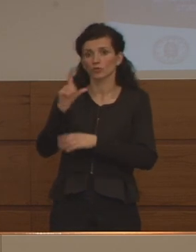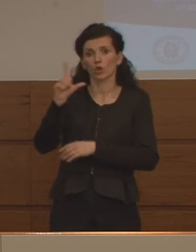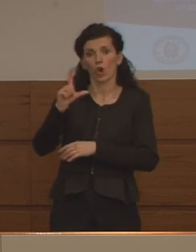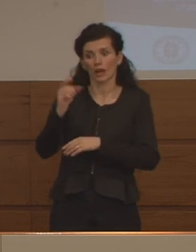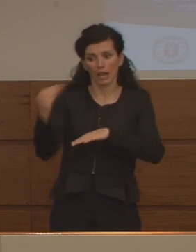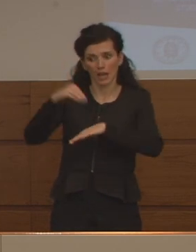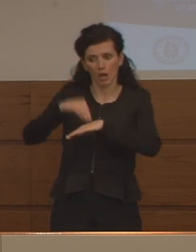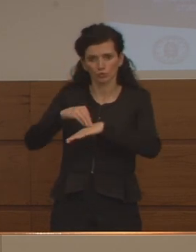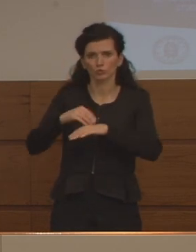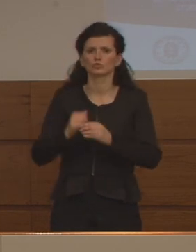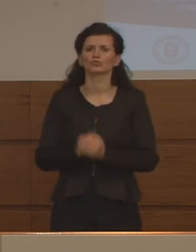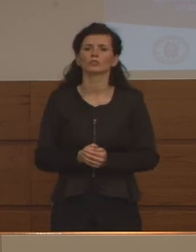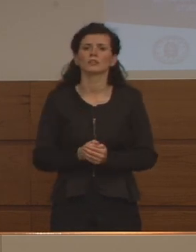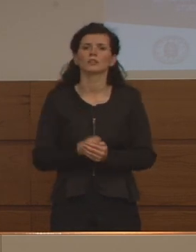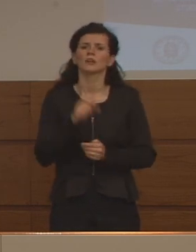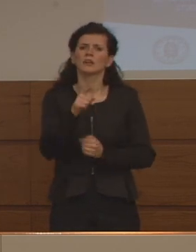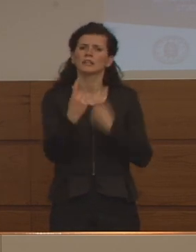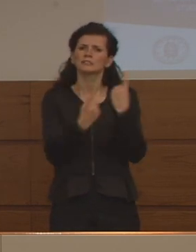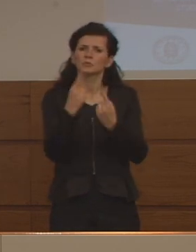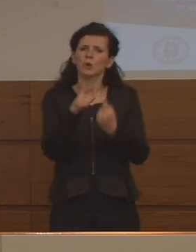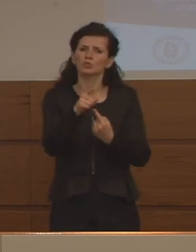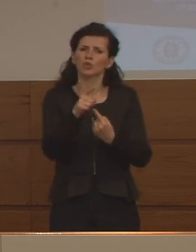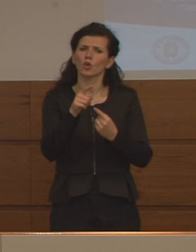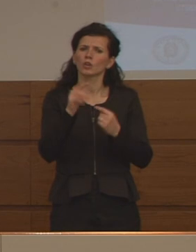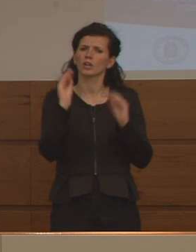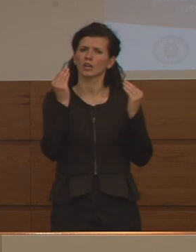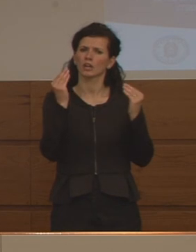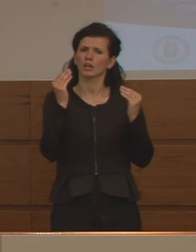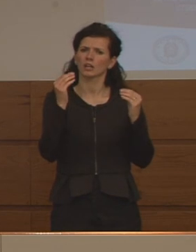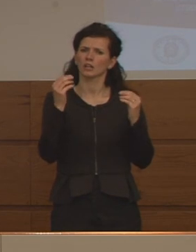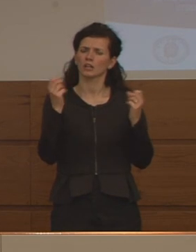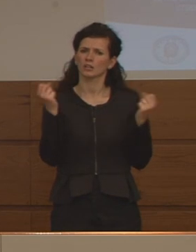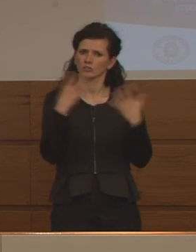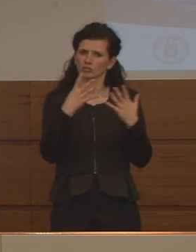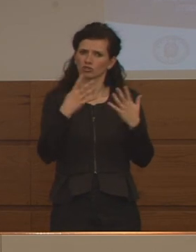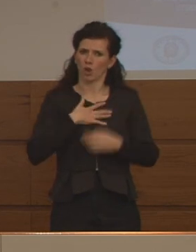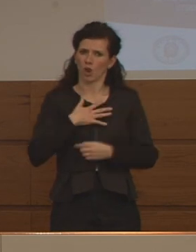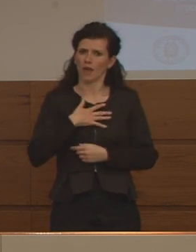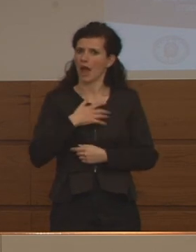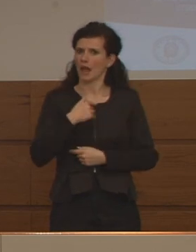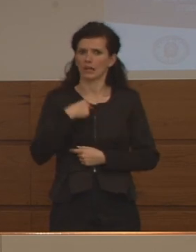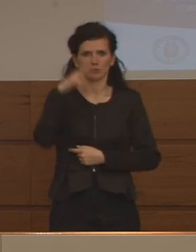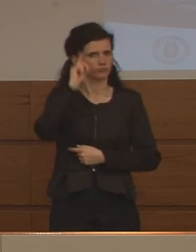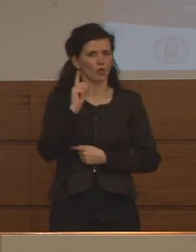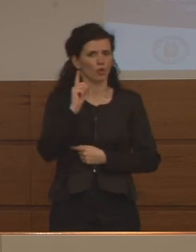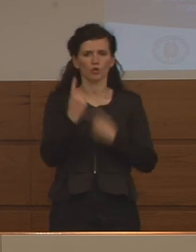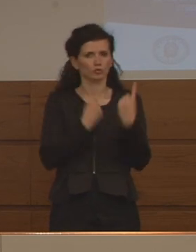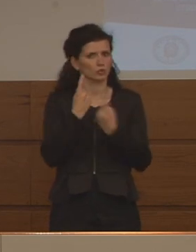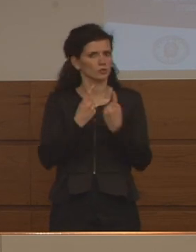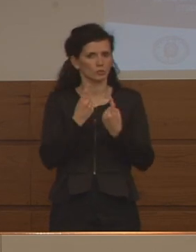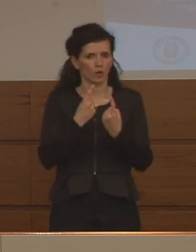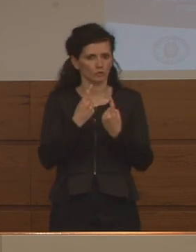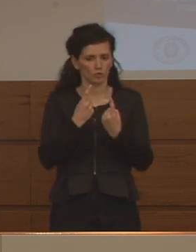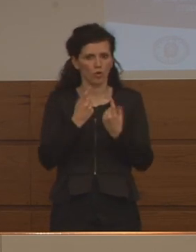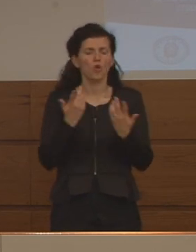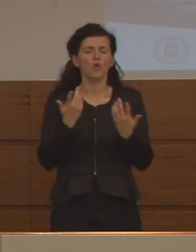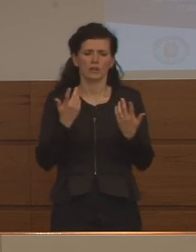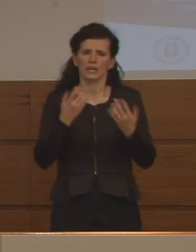io non conosco la vicenda adesso farò degli approfondimenti vedremo e evidente che